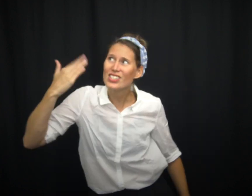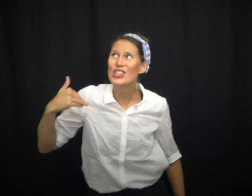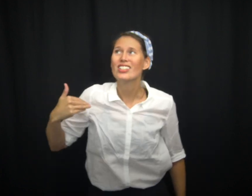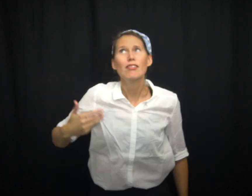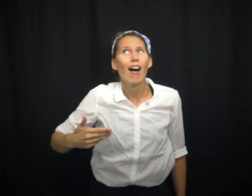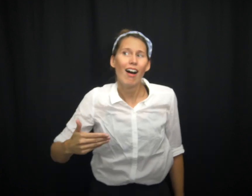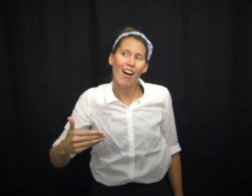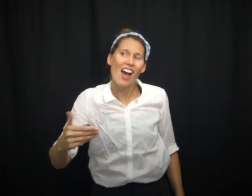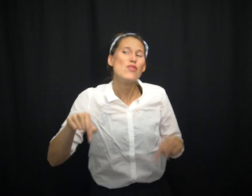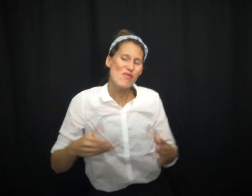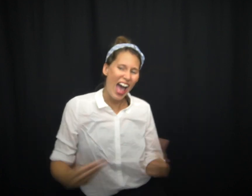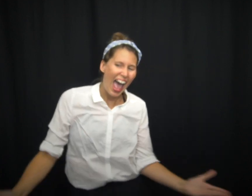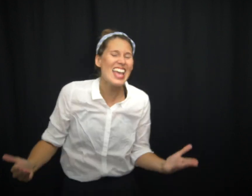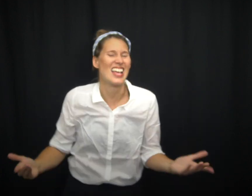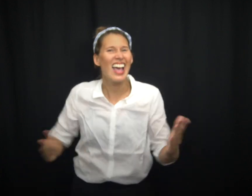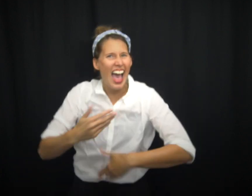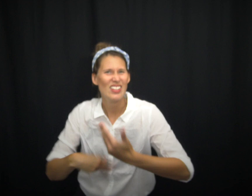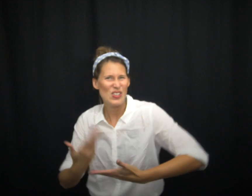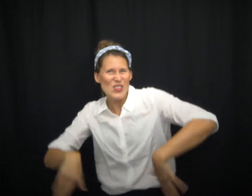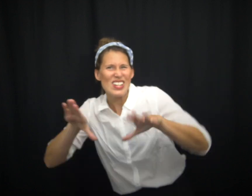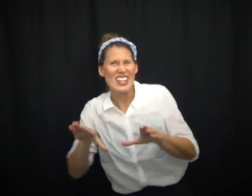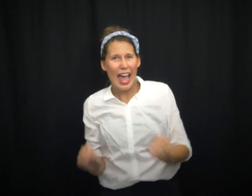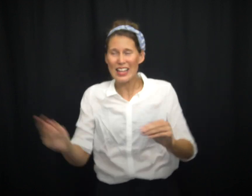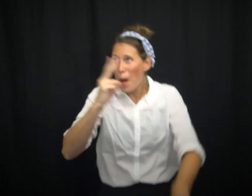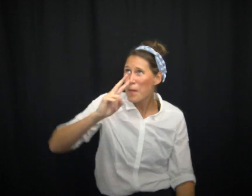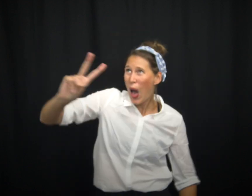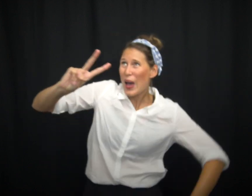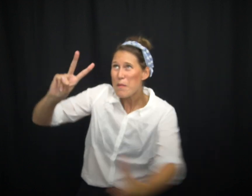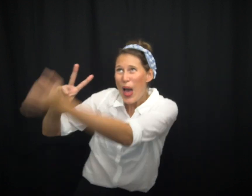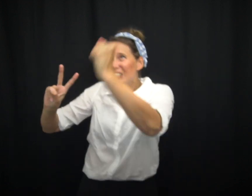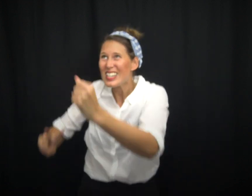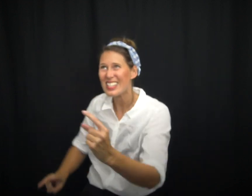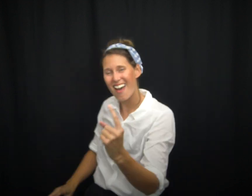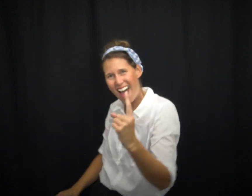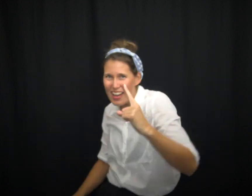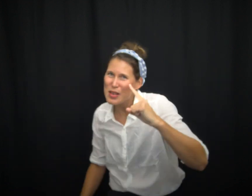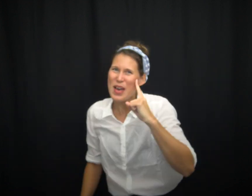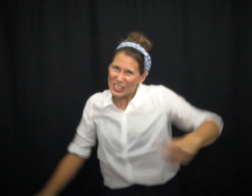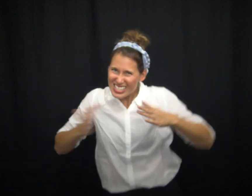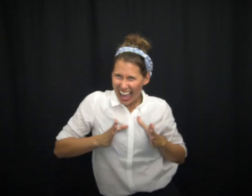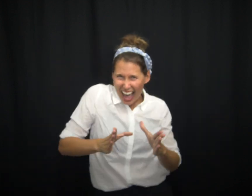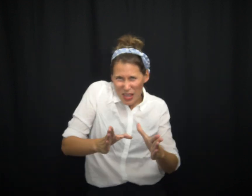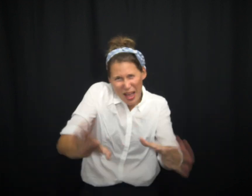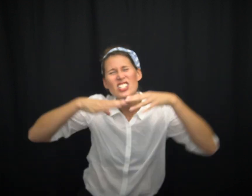toen, nu mogen wij het gaan doen. Kijk omhoog en pluk de dag, vul de straten met je